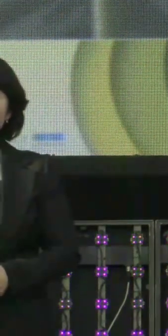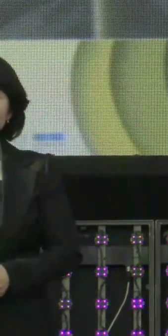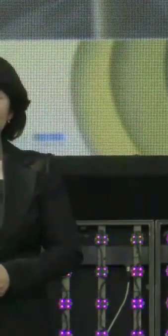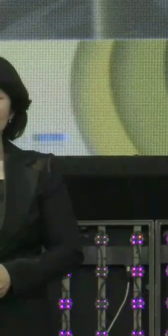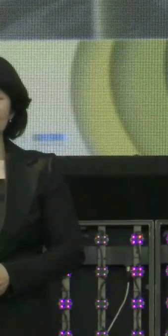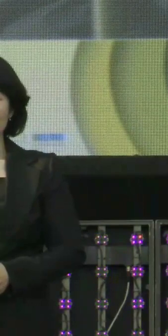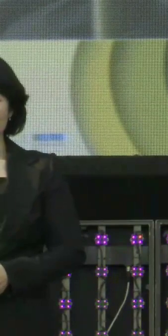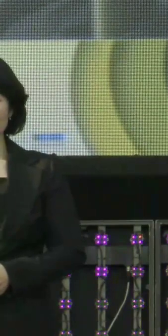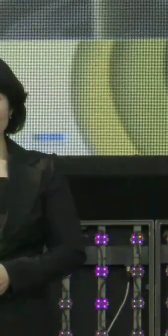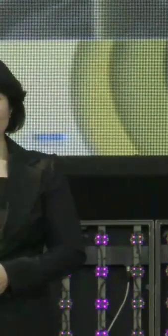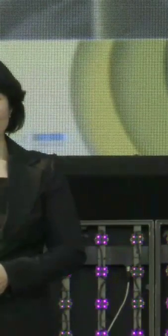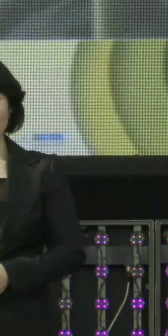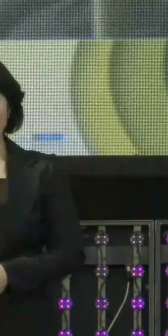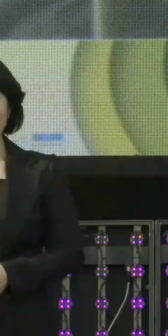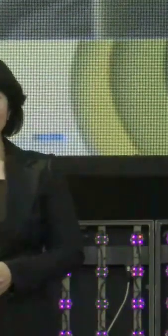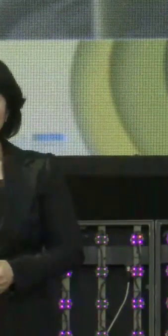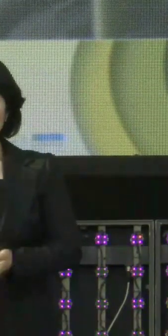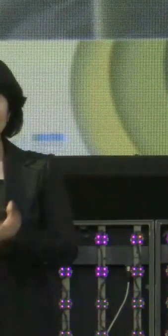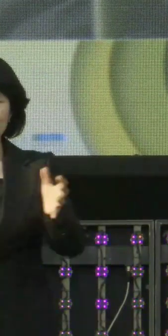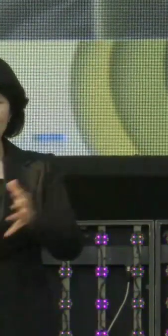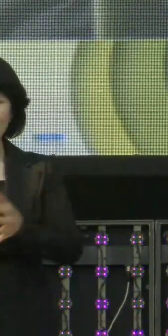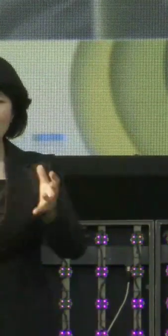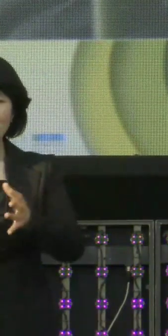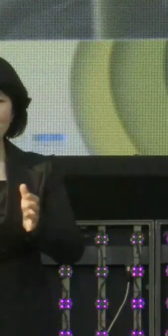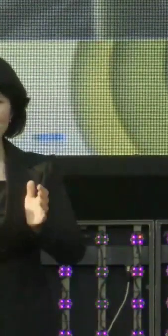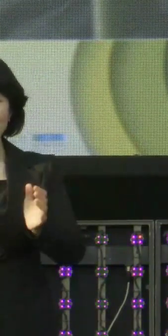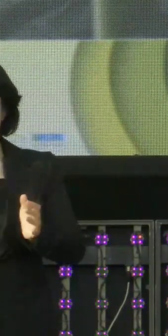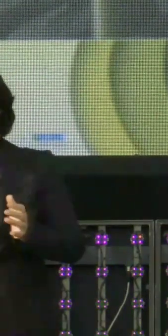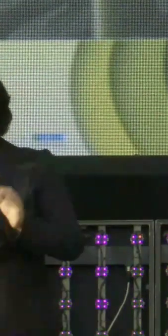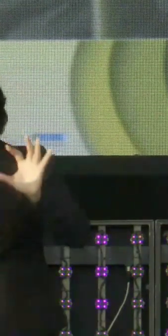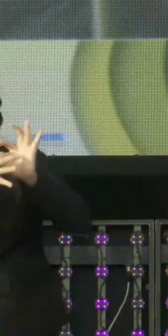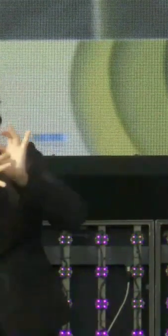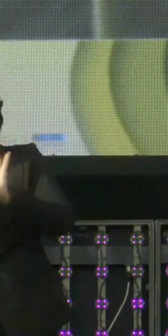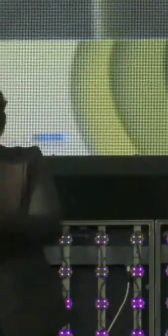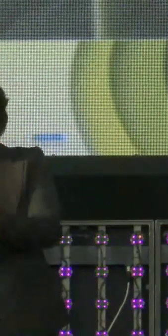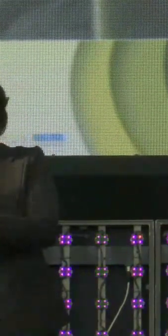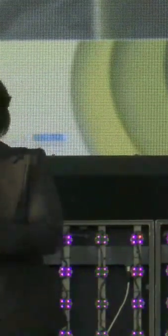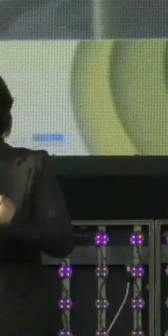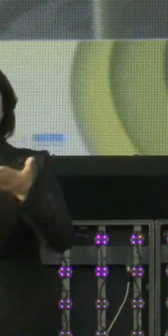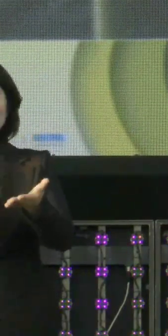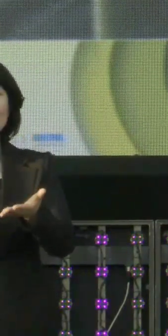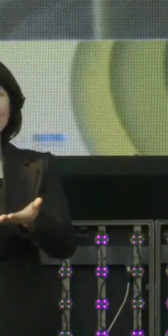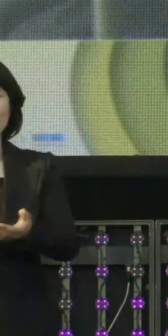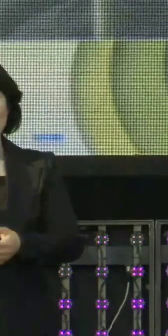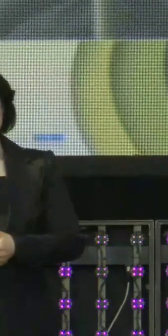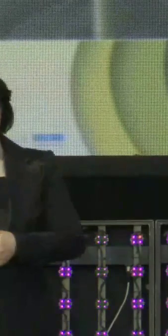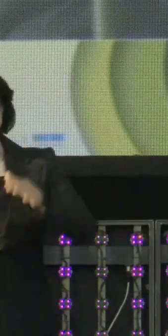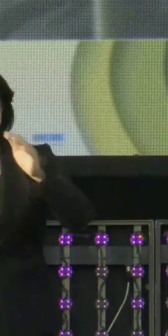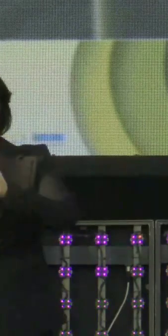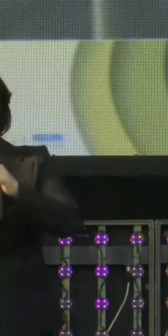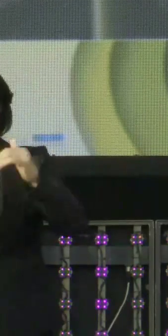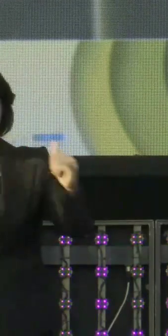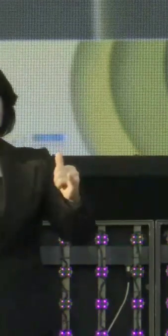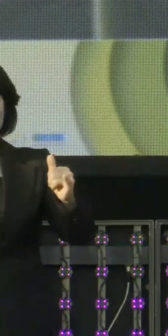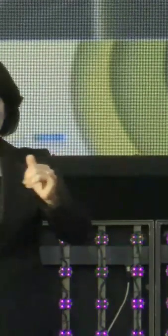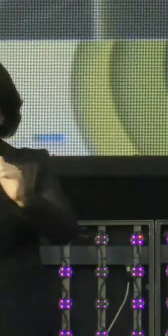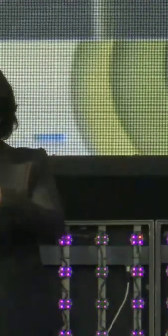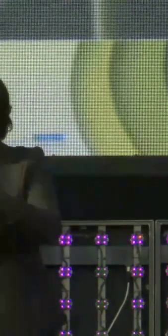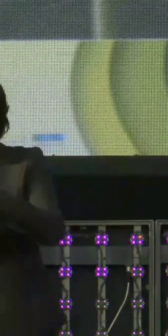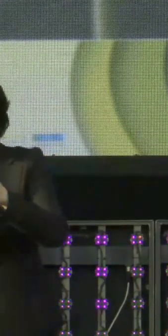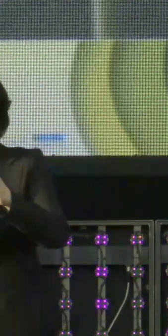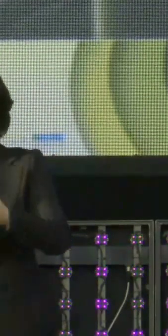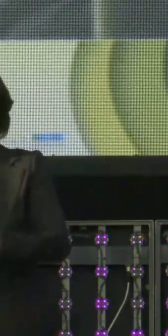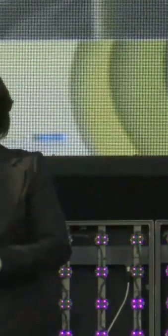이천 도자기의 고장 이천시의 명성을 이어주시는 도자 명장 여러분, 도자 우리 가족